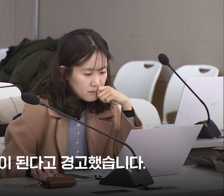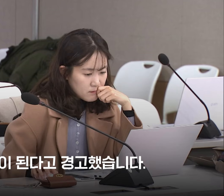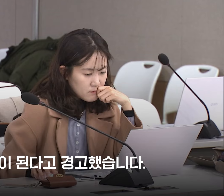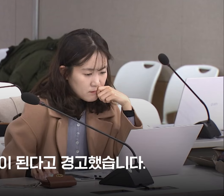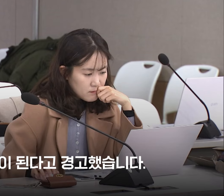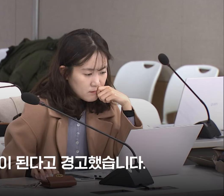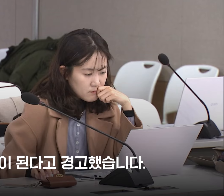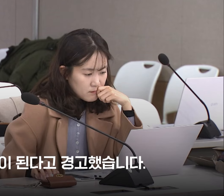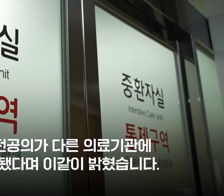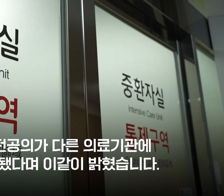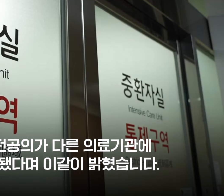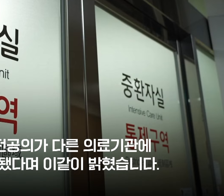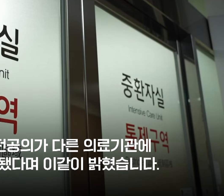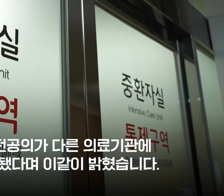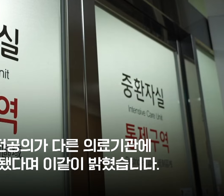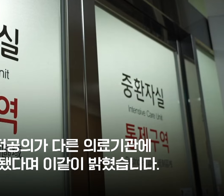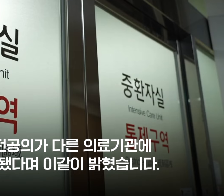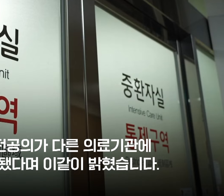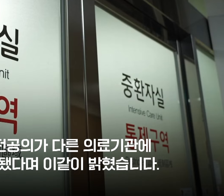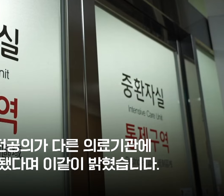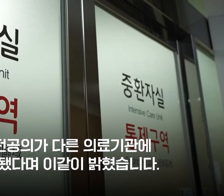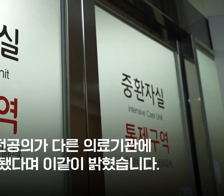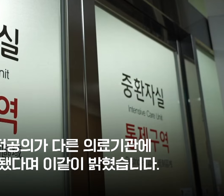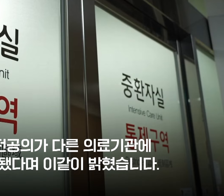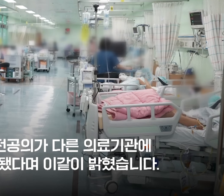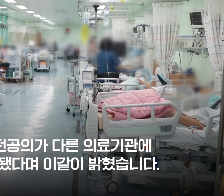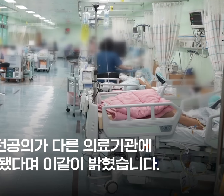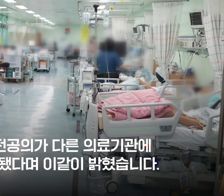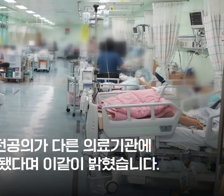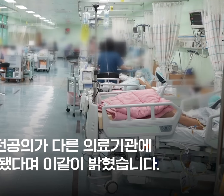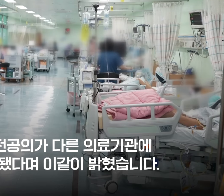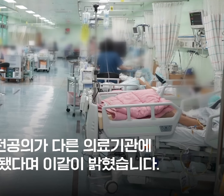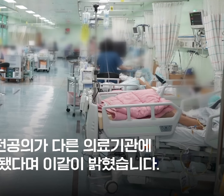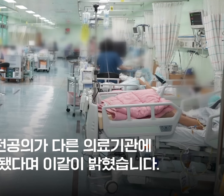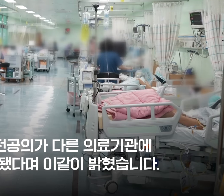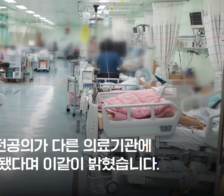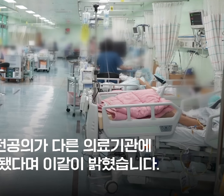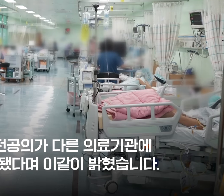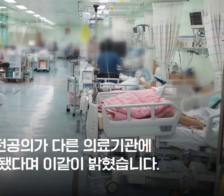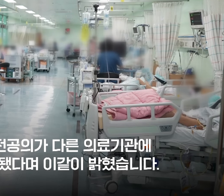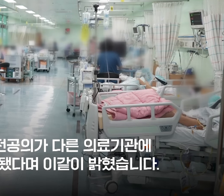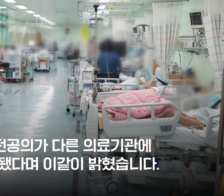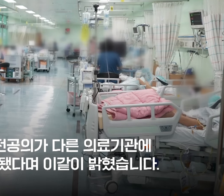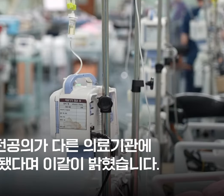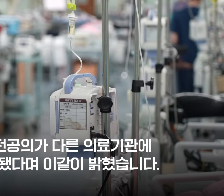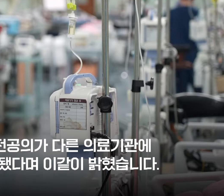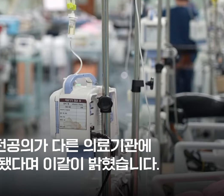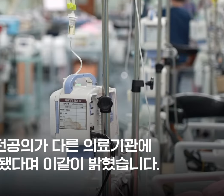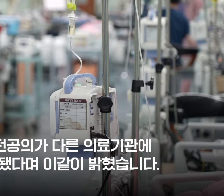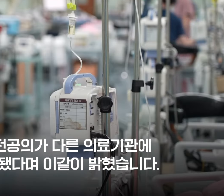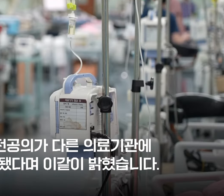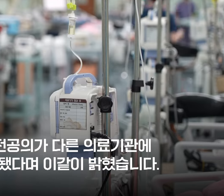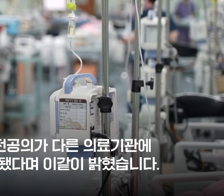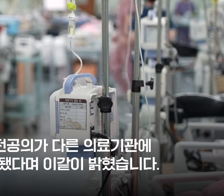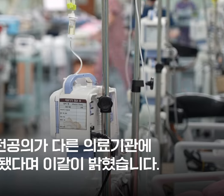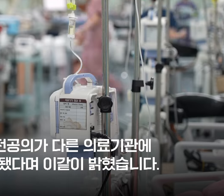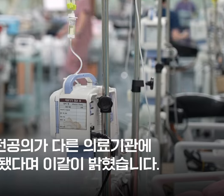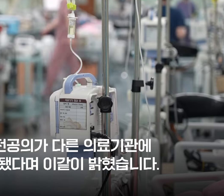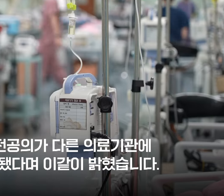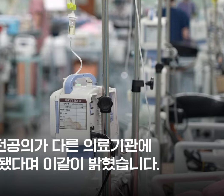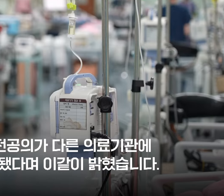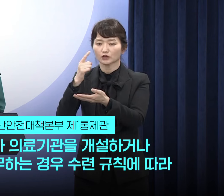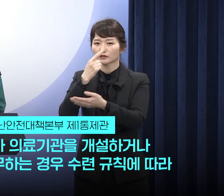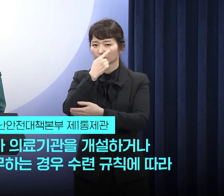된다고 경고했습니다. 현재 10명 이내의 전공의가 다른 의료기관에 중복으로 인력 신고됐다며 이같이